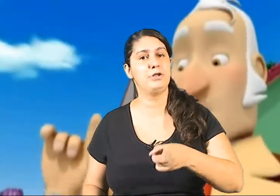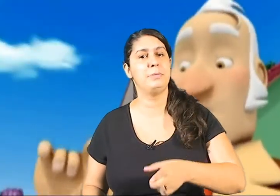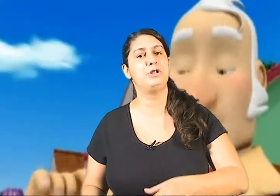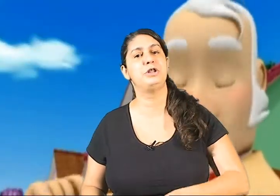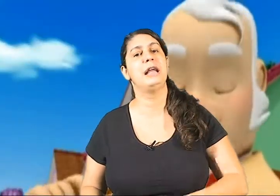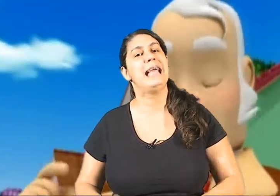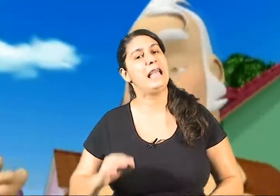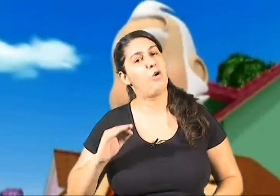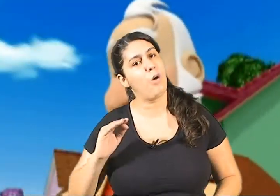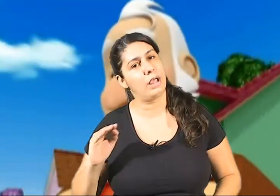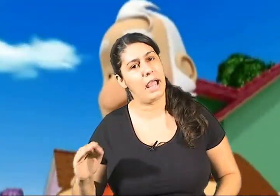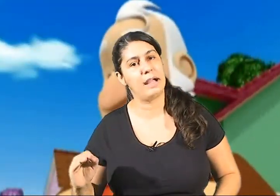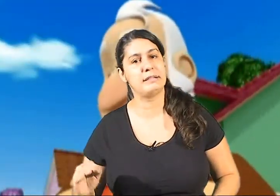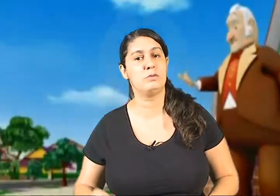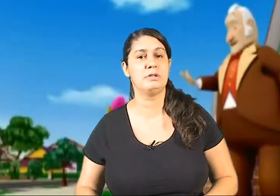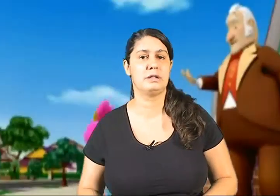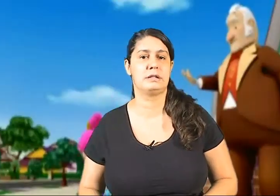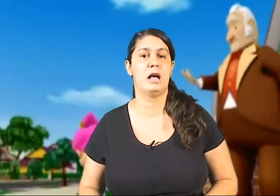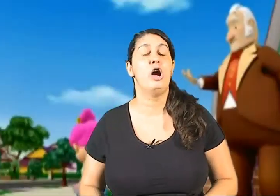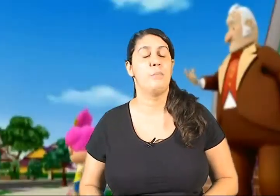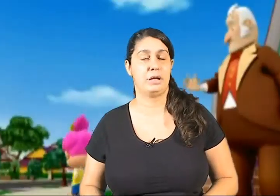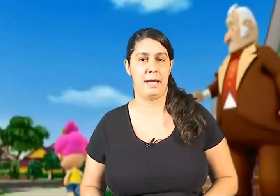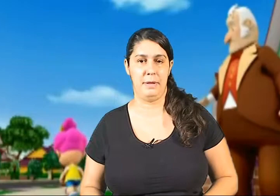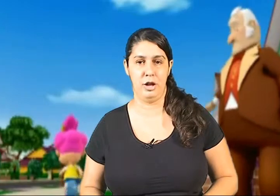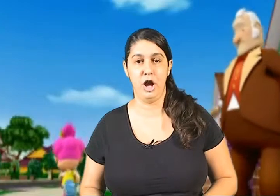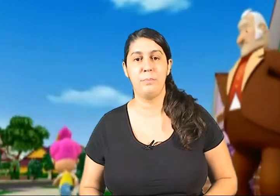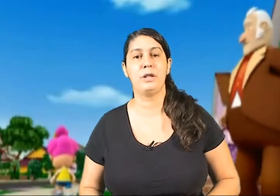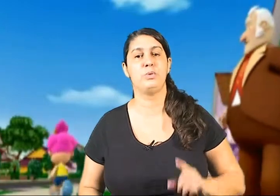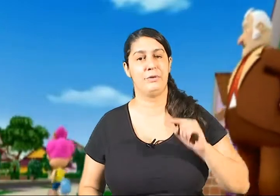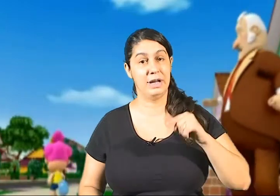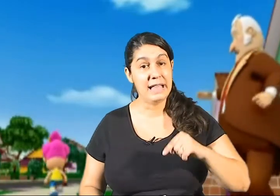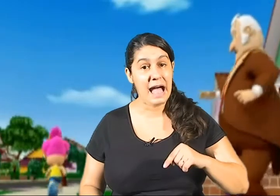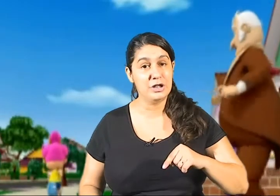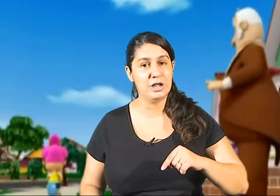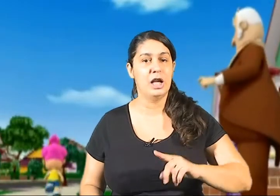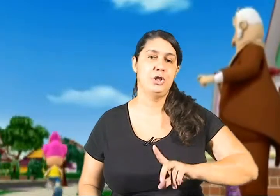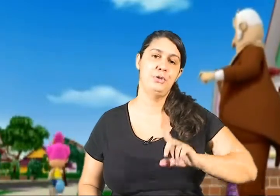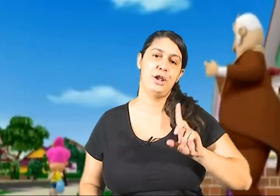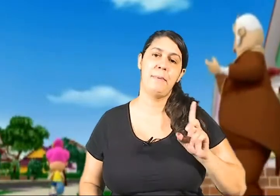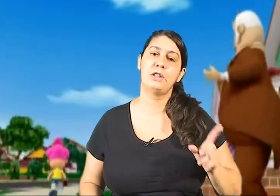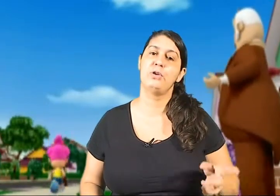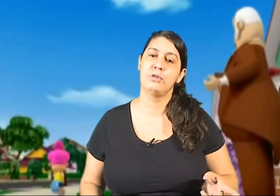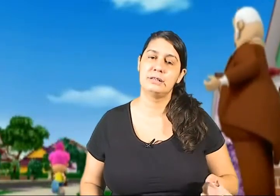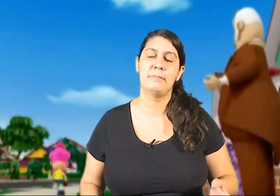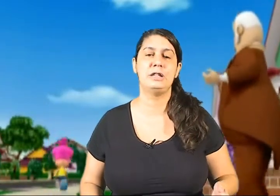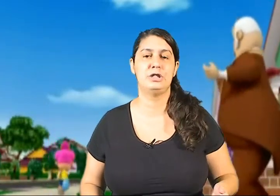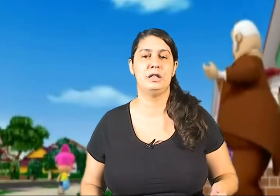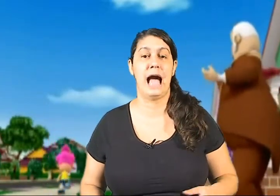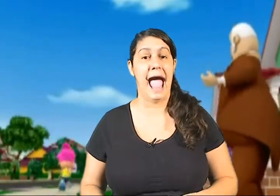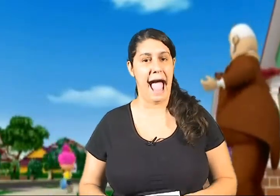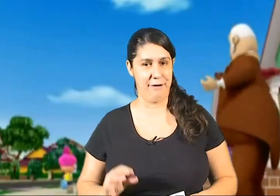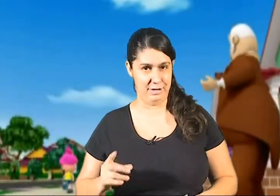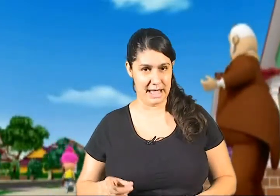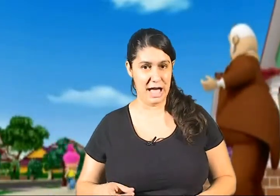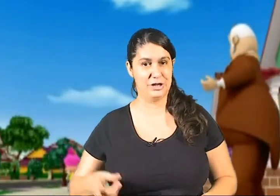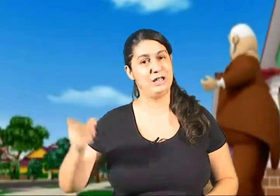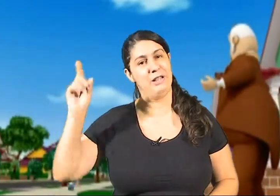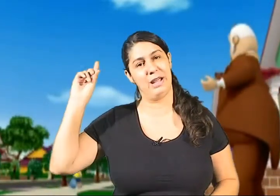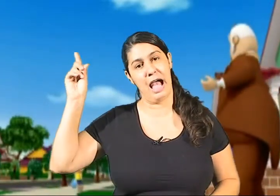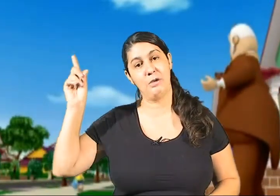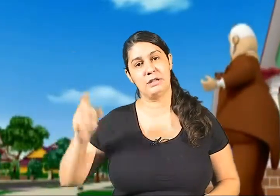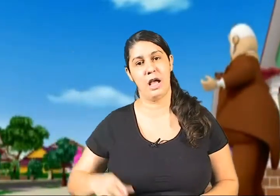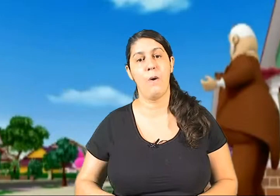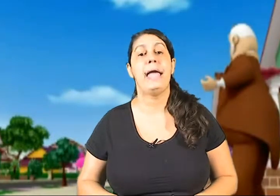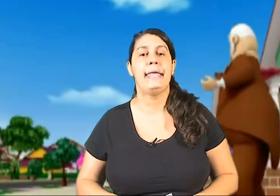não pode mentir em qualquer circunstância porque é melhor uma dura verdade do que Uma Doce Mentira a verdade